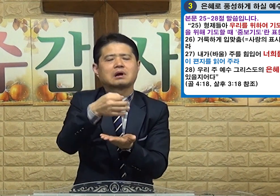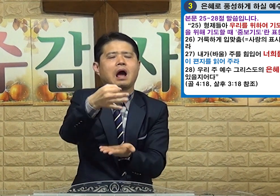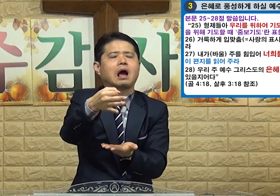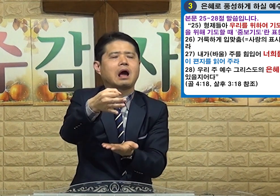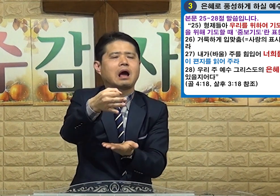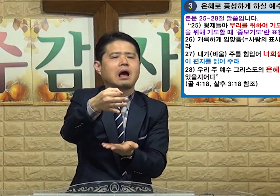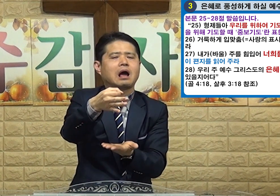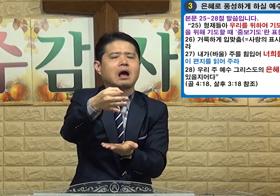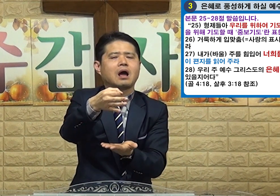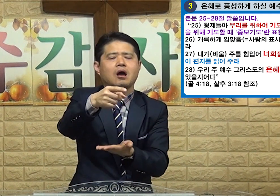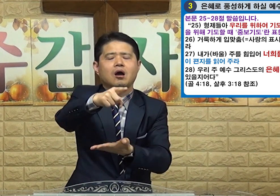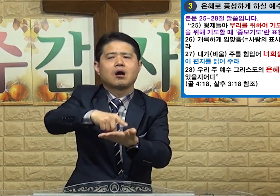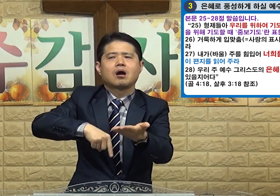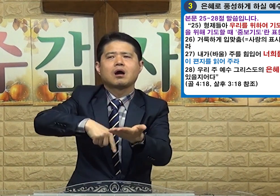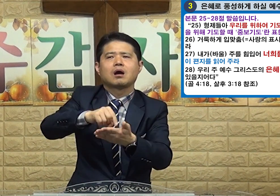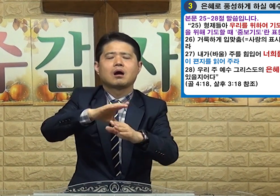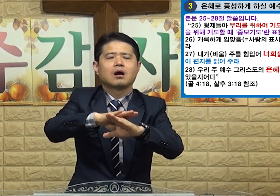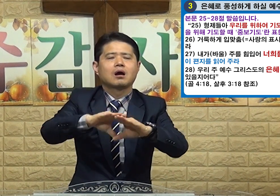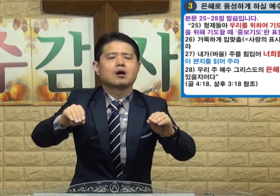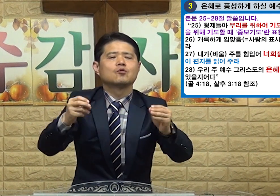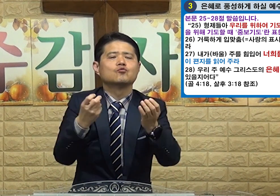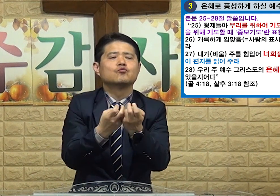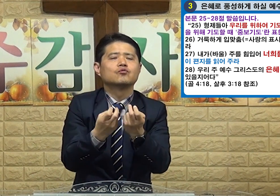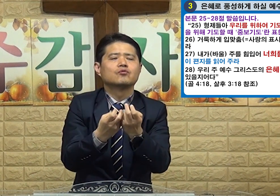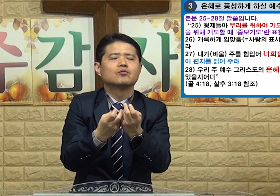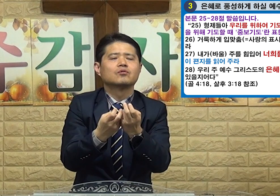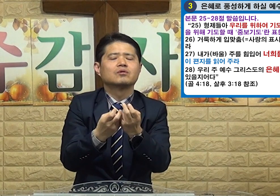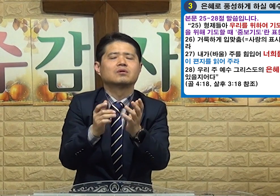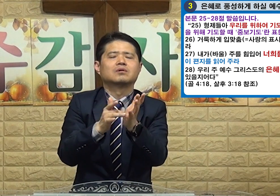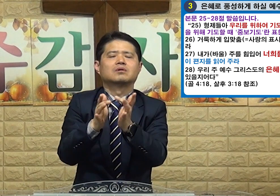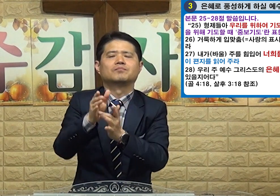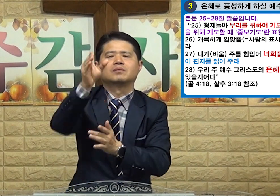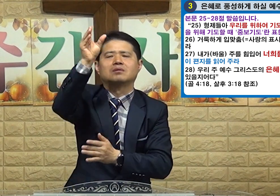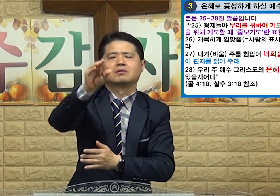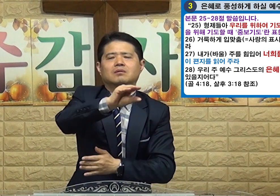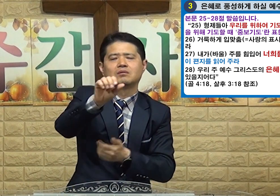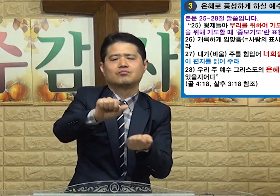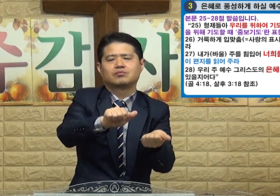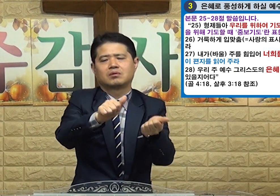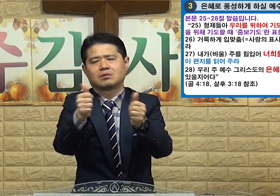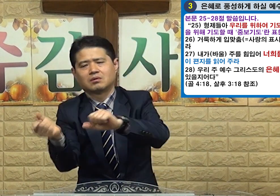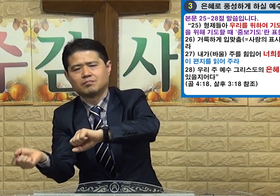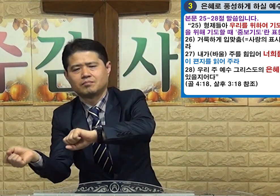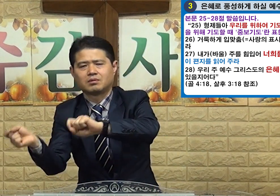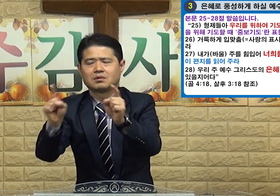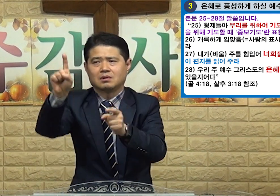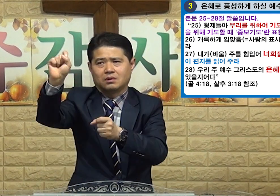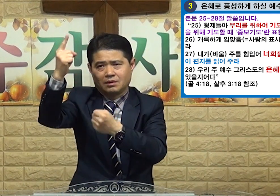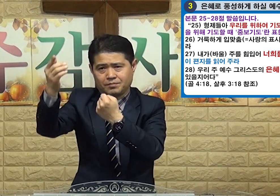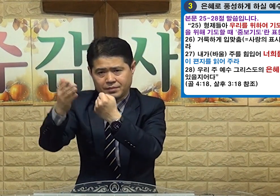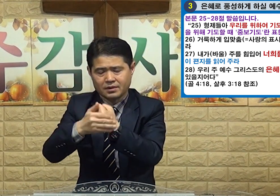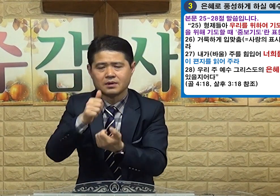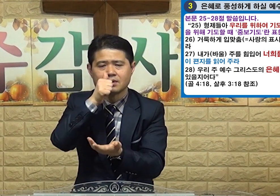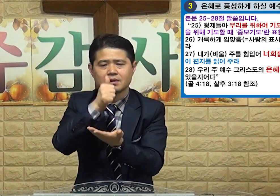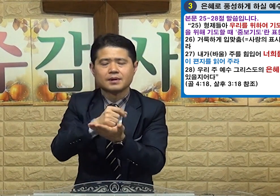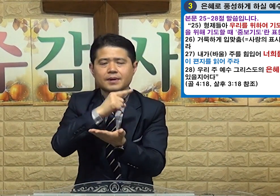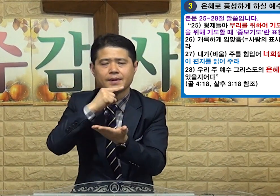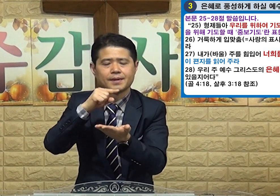됩니다. 우리가 이 죄를 해결해 줄 수 있는 방법이 바로 우리 십자가에서